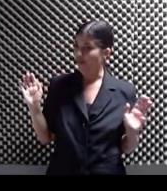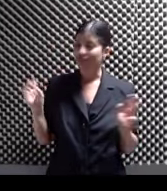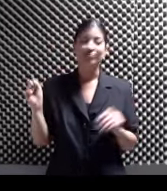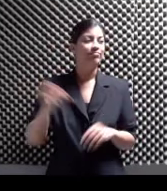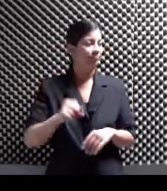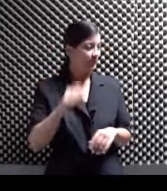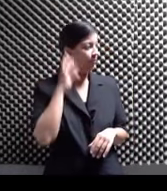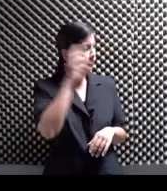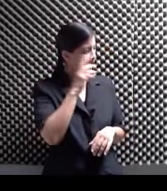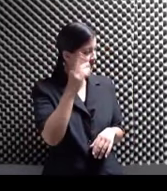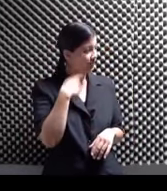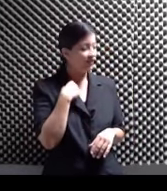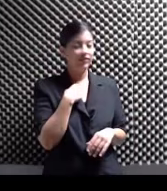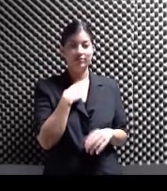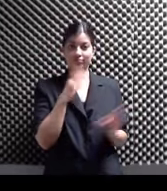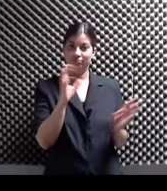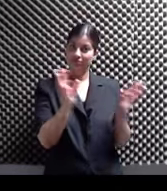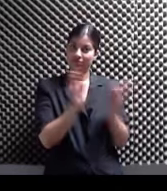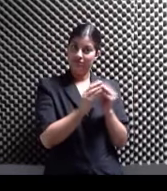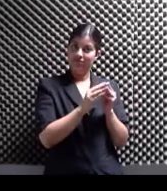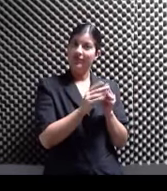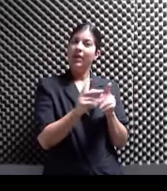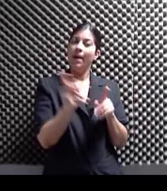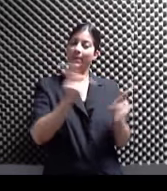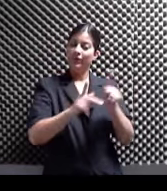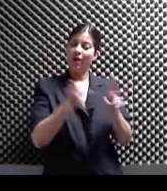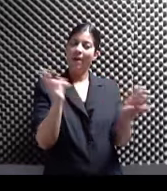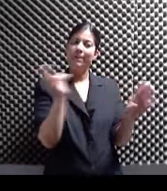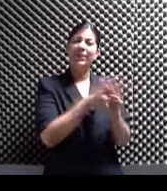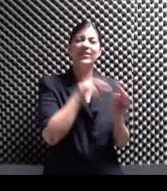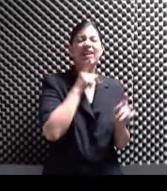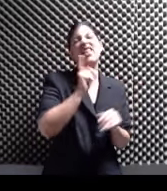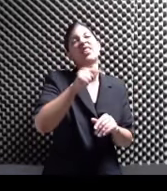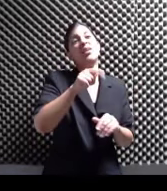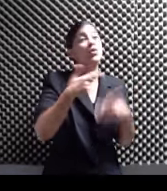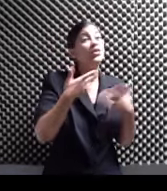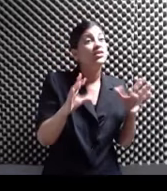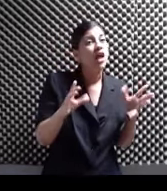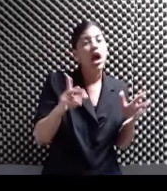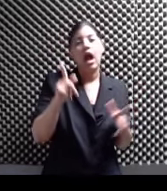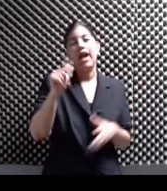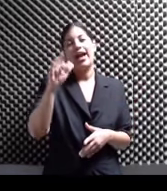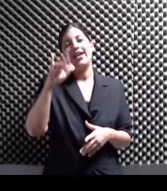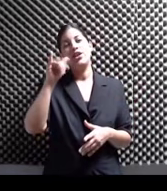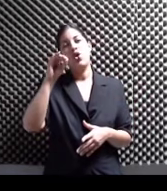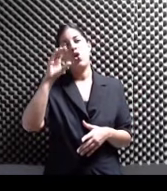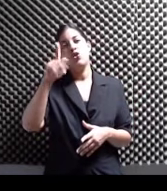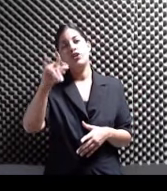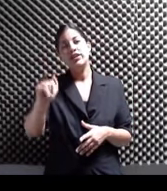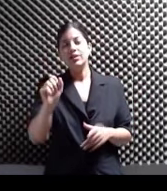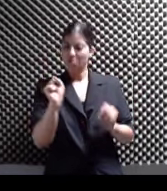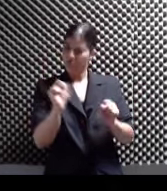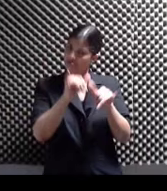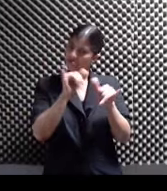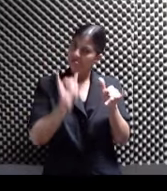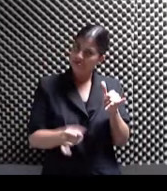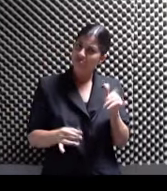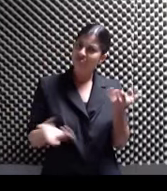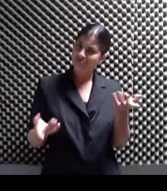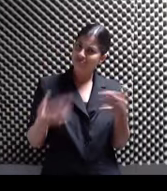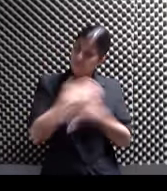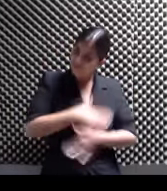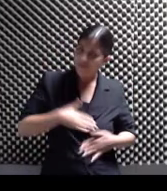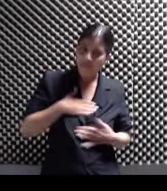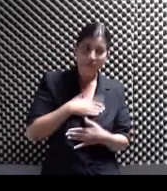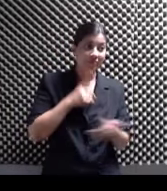Por eso que digo que la gente en el 22 van a ser parte del 22, después ahí hay karaoke, hay música, o sea, no se tienen que ir. Allí se quedan y lo pasan súper chévere. Qué bien. Ah,